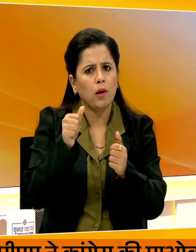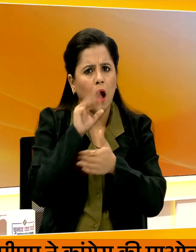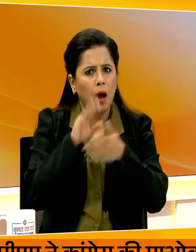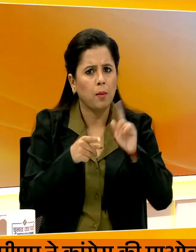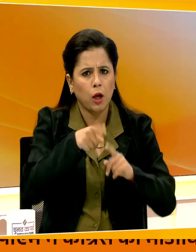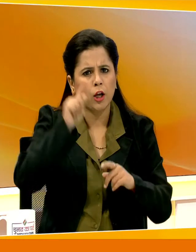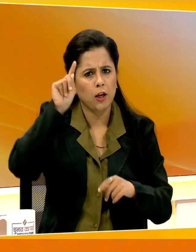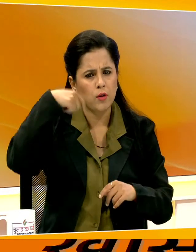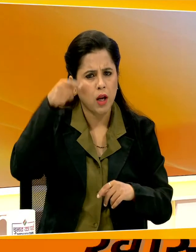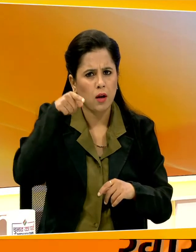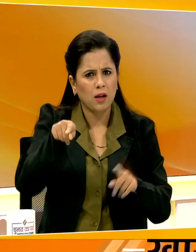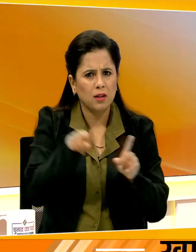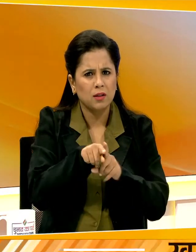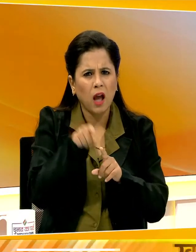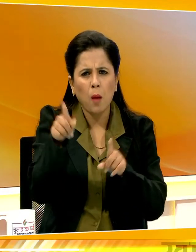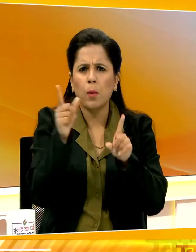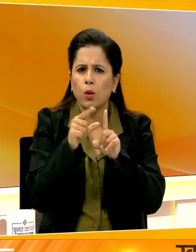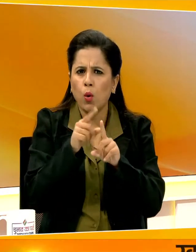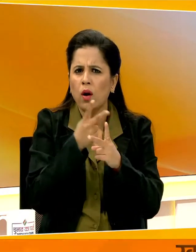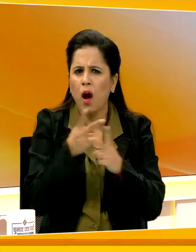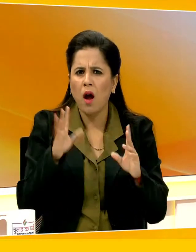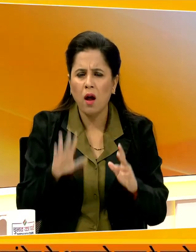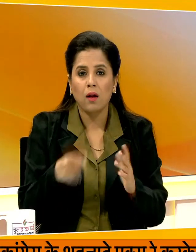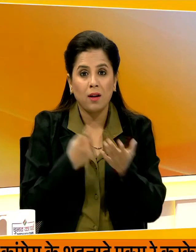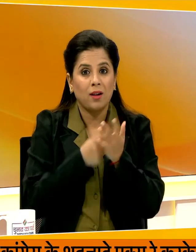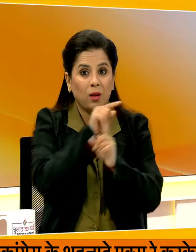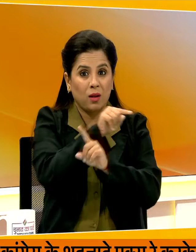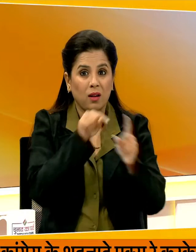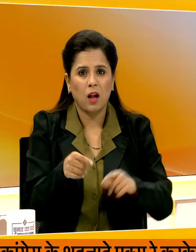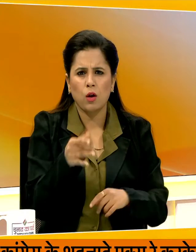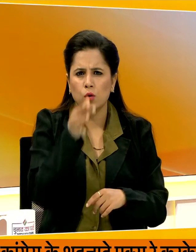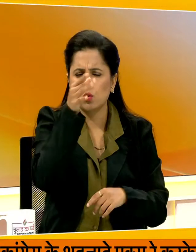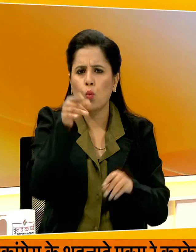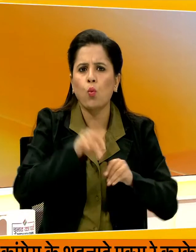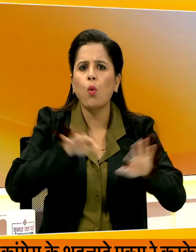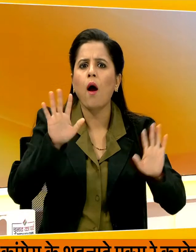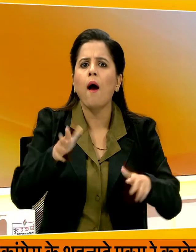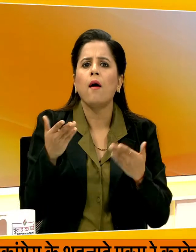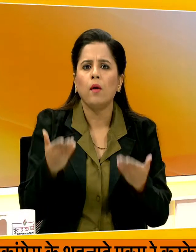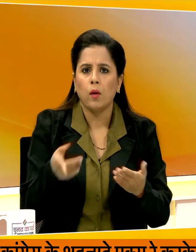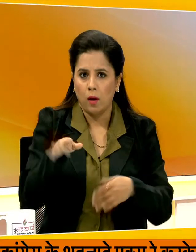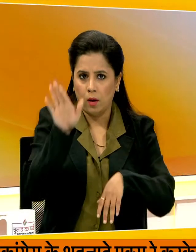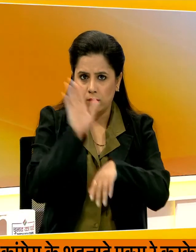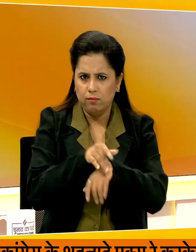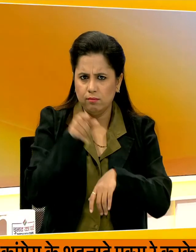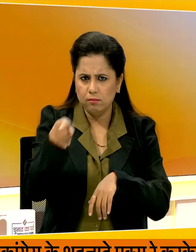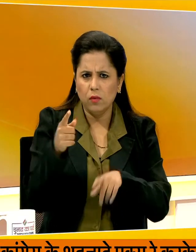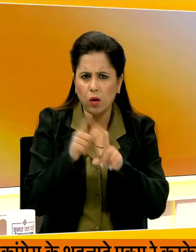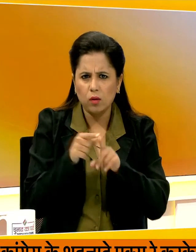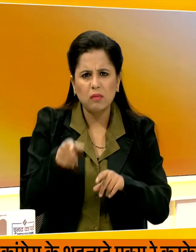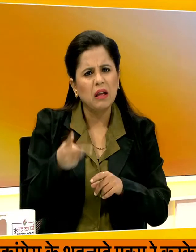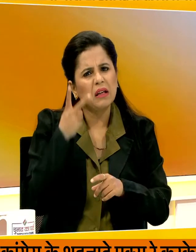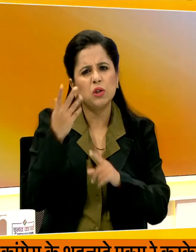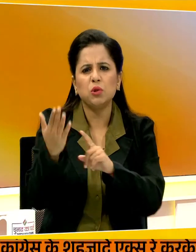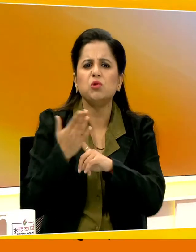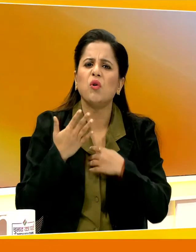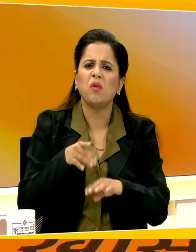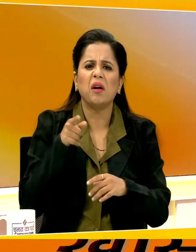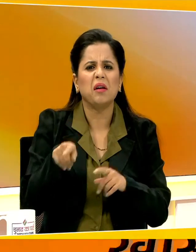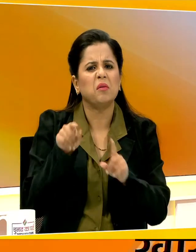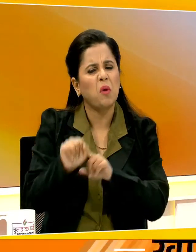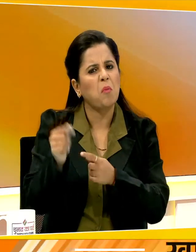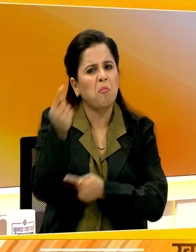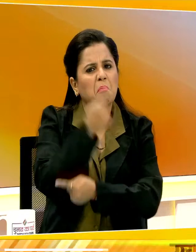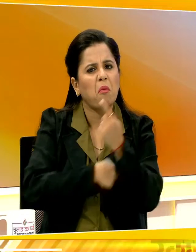के वीडियो के साथ छेड़छाड़ करके आरक्षण को लेकर झूठ फैला रही है। कांग्रेस की इस हरकत ने दिखा दिया है कि यही